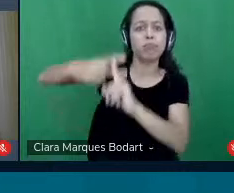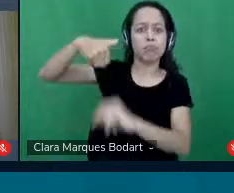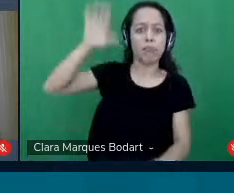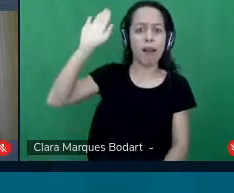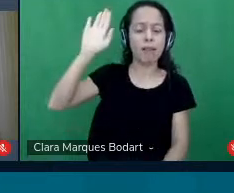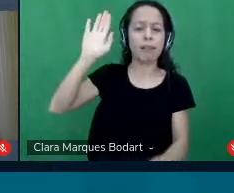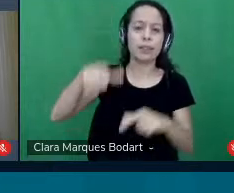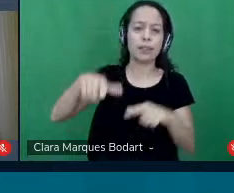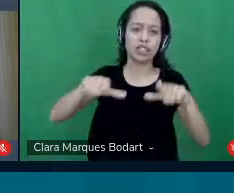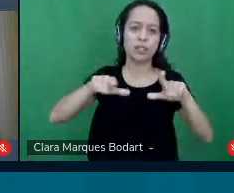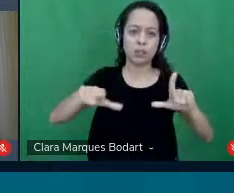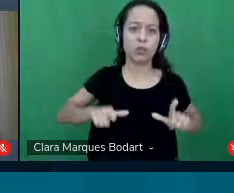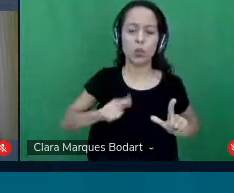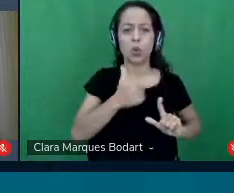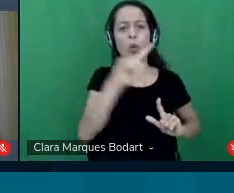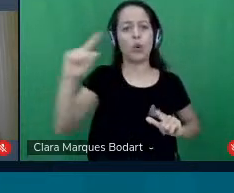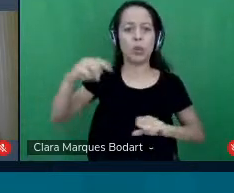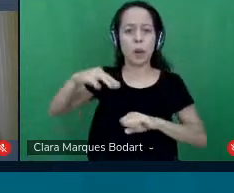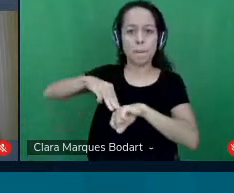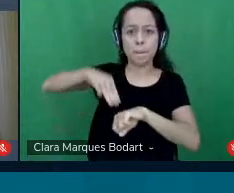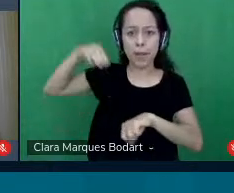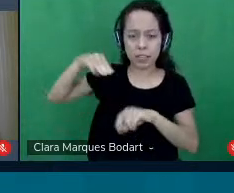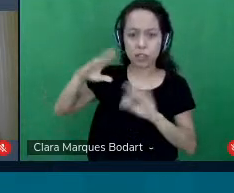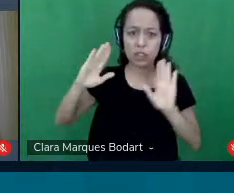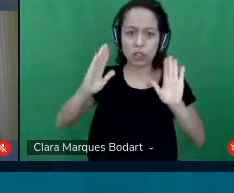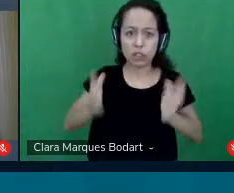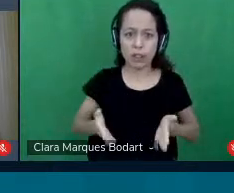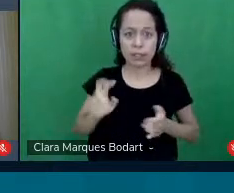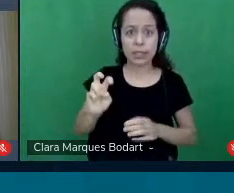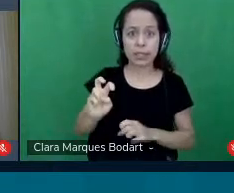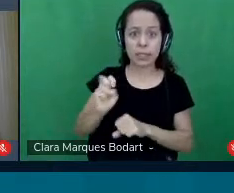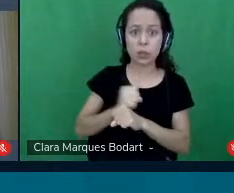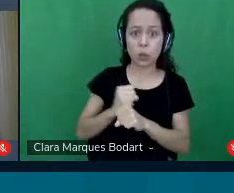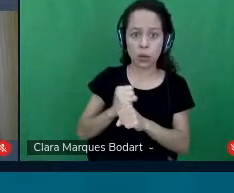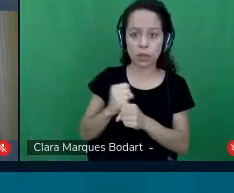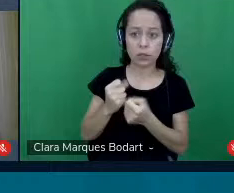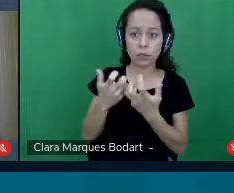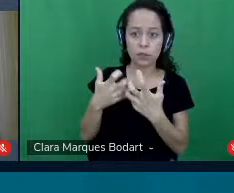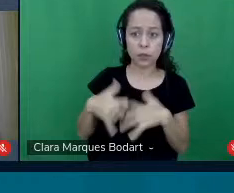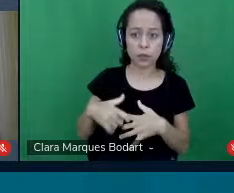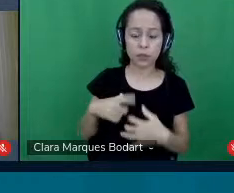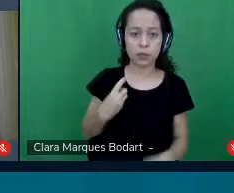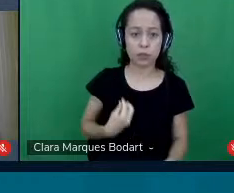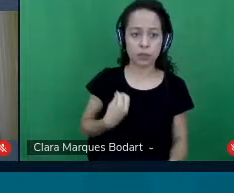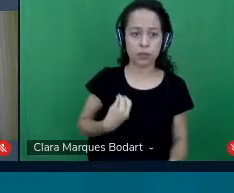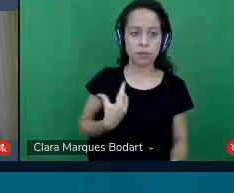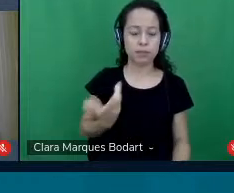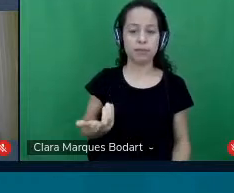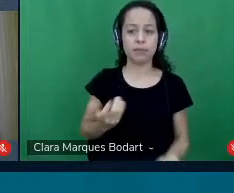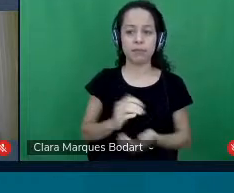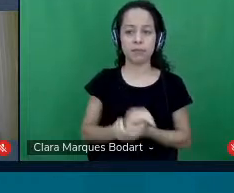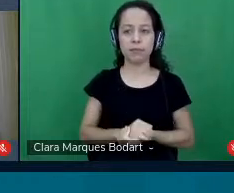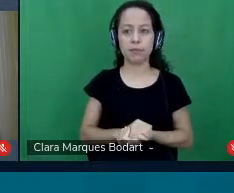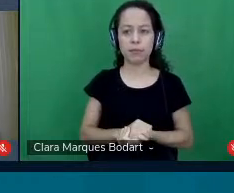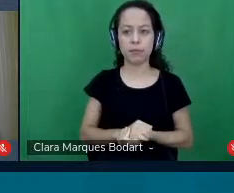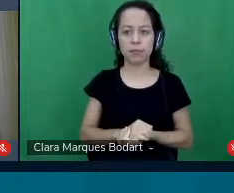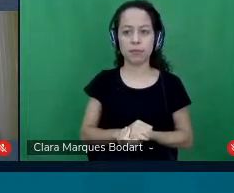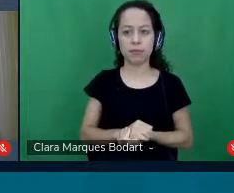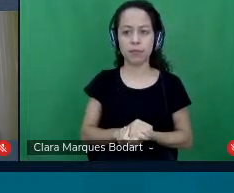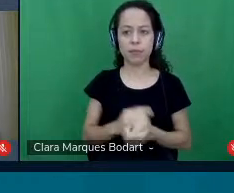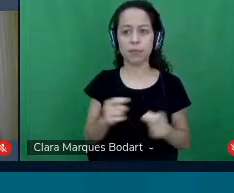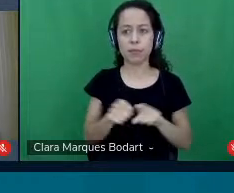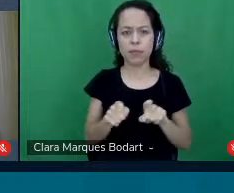alunos, nesses, né, mais de 5 anos de funcionamento. Não só também pelo fato de ele ter mais